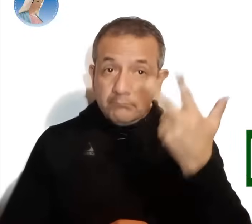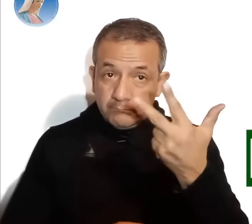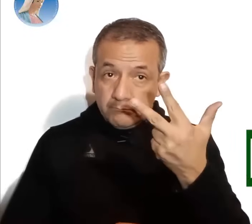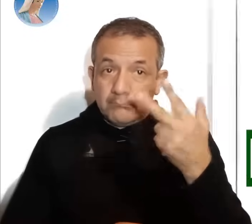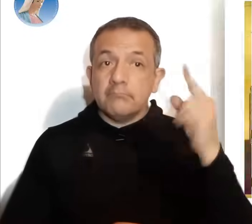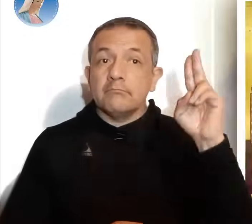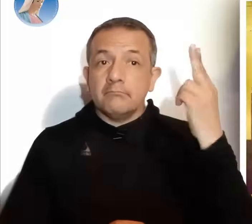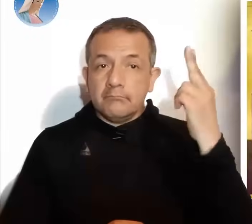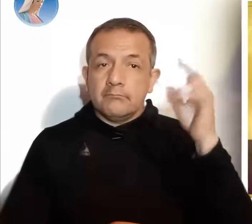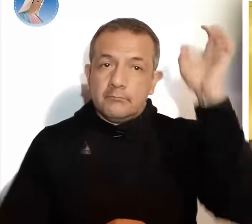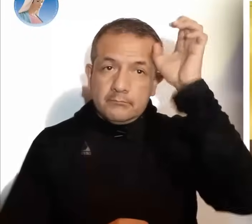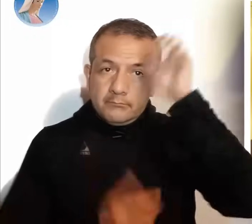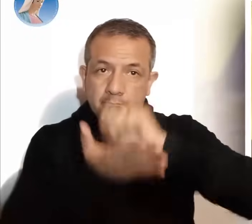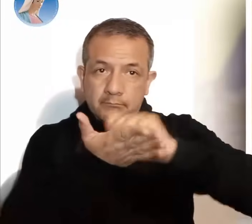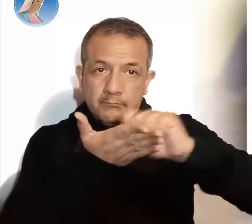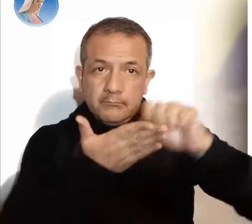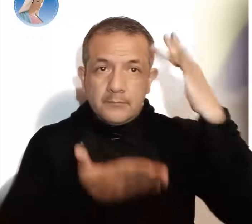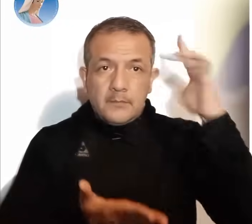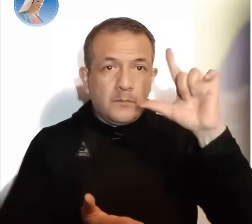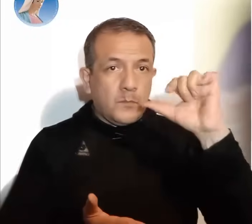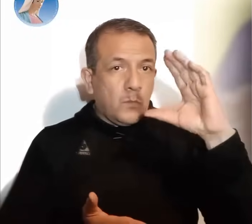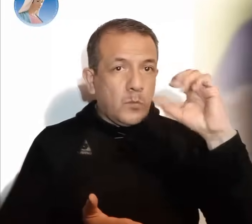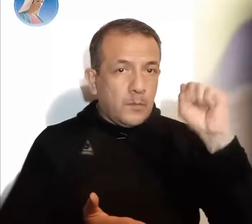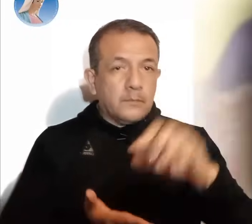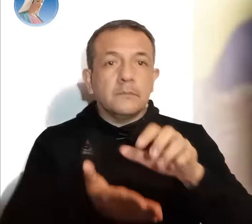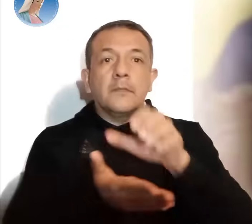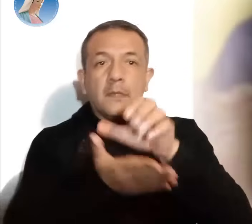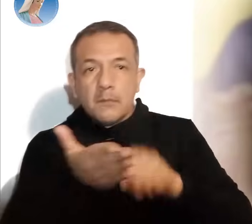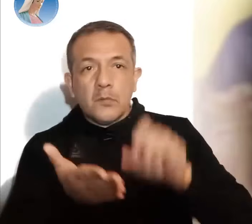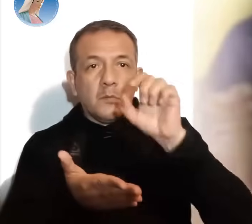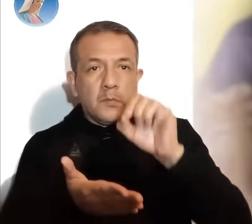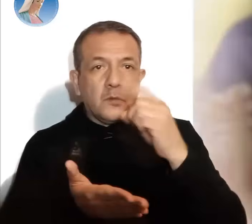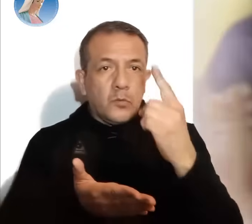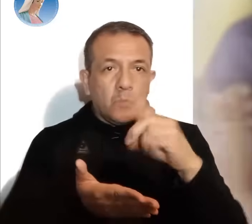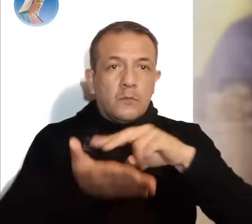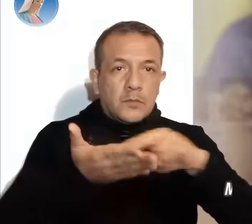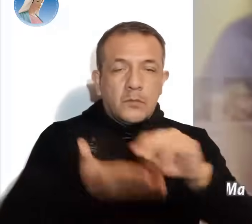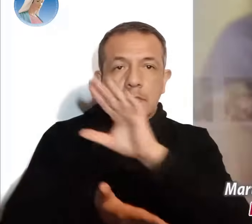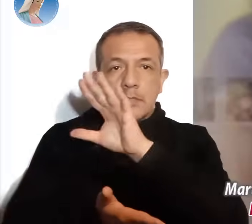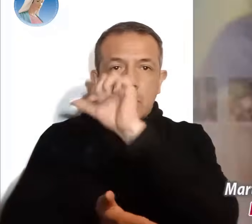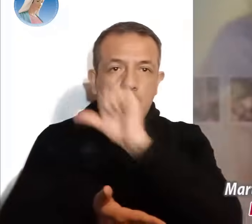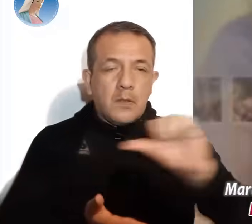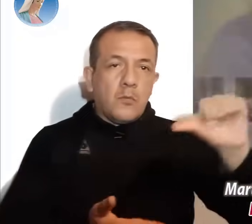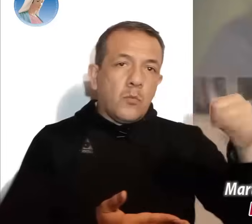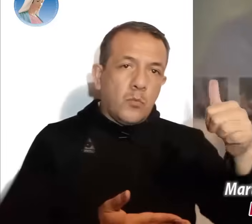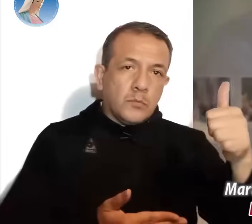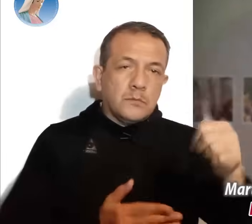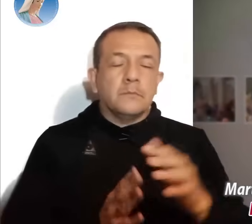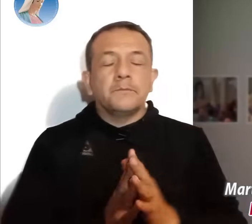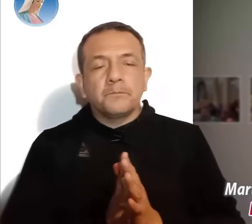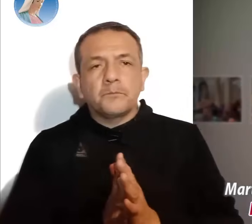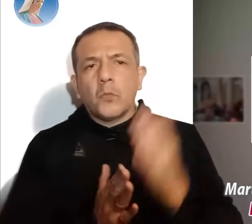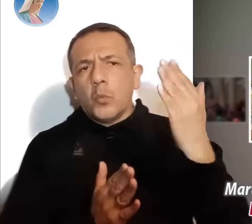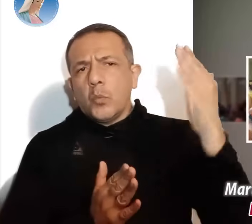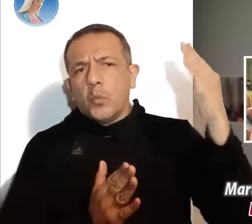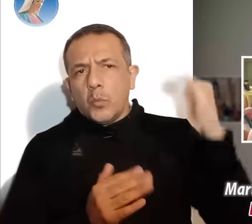Veintiocho de noviembre. Evangelio según San Lucas, capítulo 21, versículos 5 al 11. En aquel